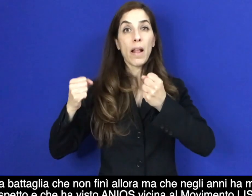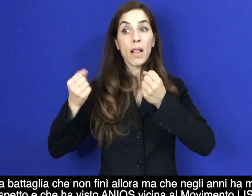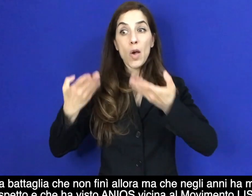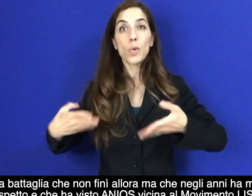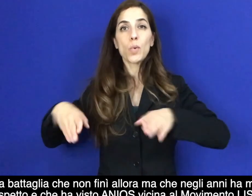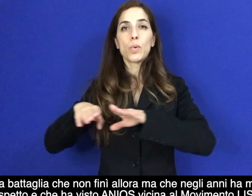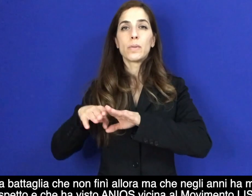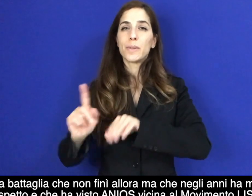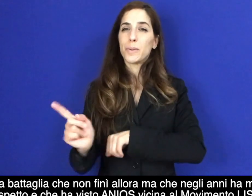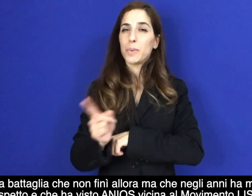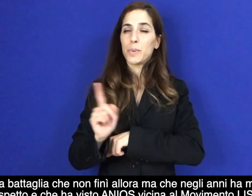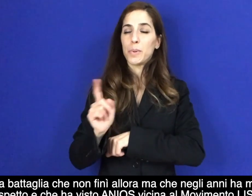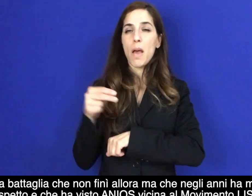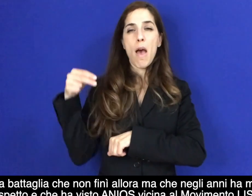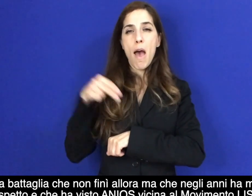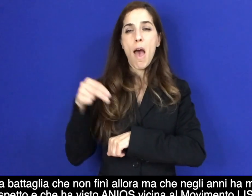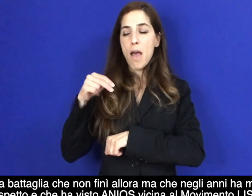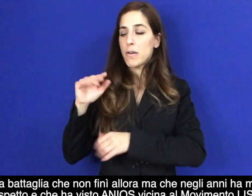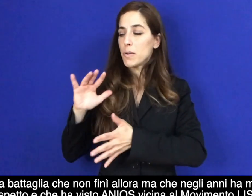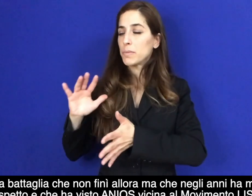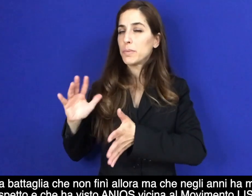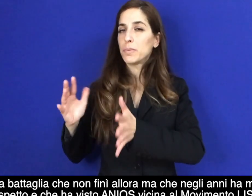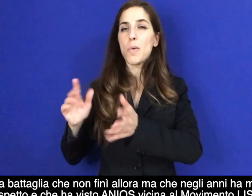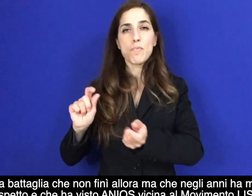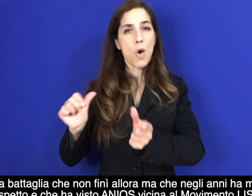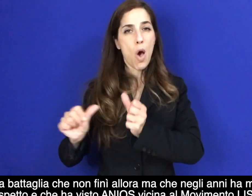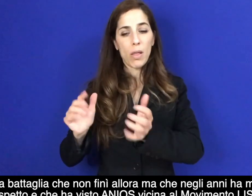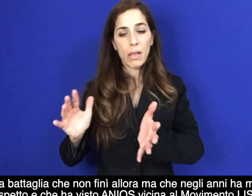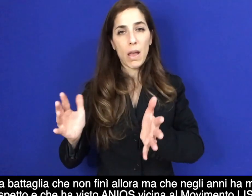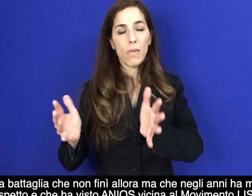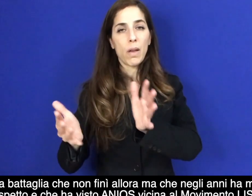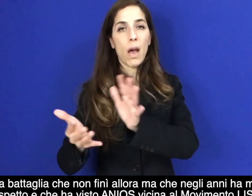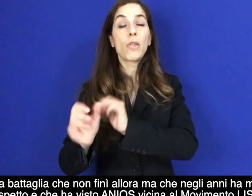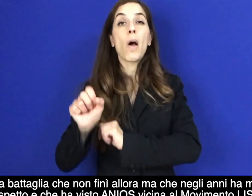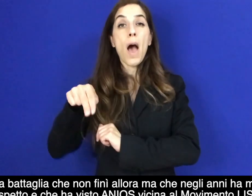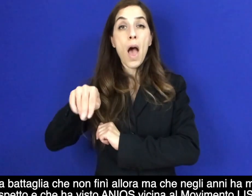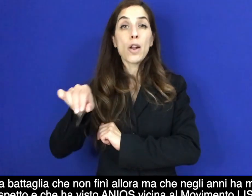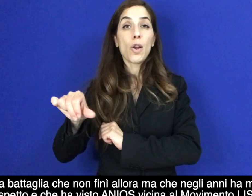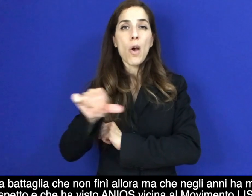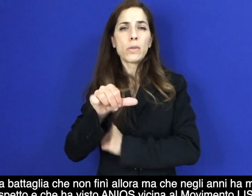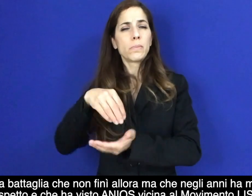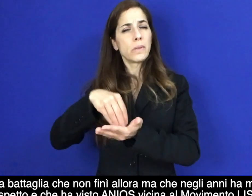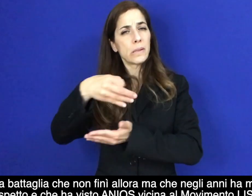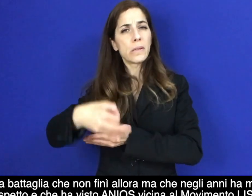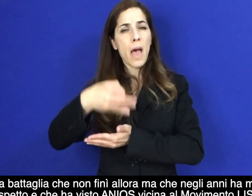fini allora ma che negli anni ha modificato aspetto e ha visto a news sempre vicina al movimento